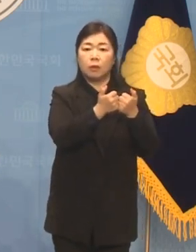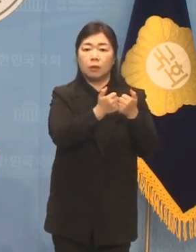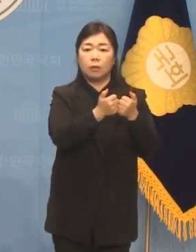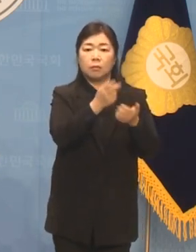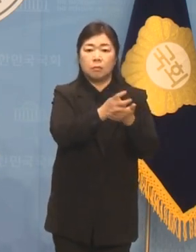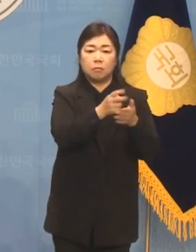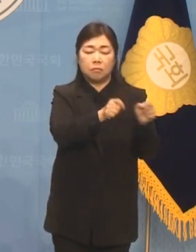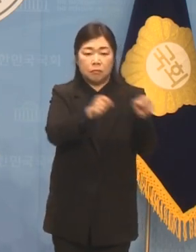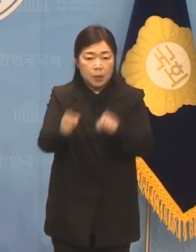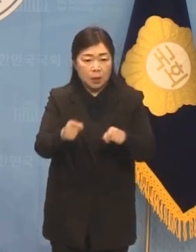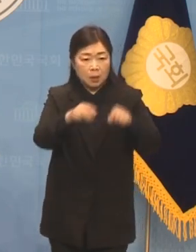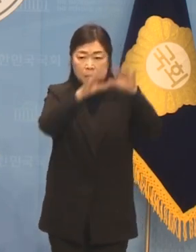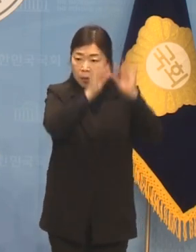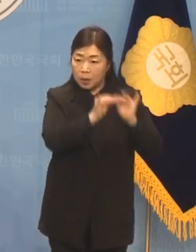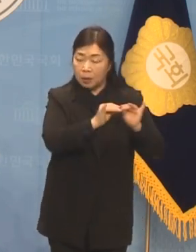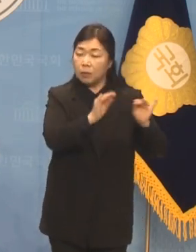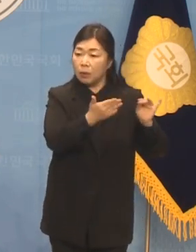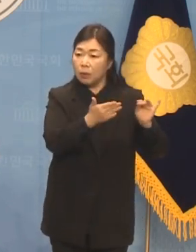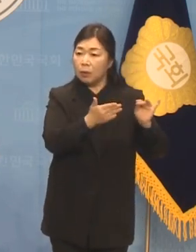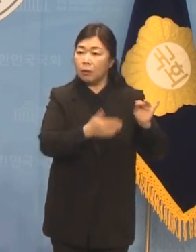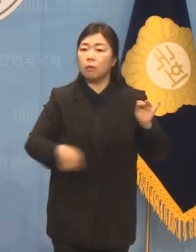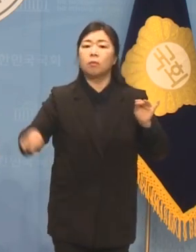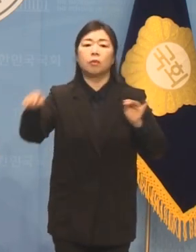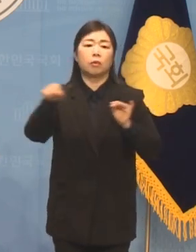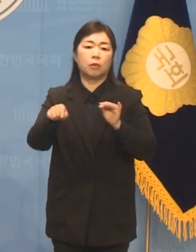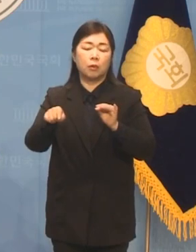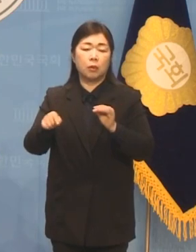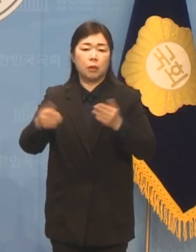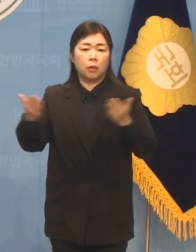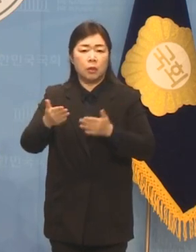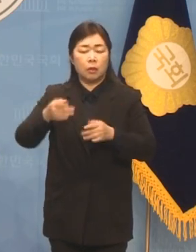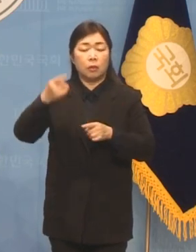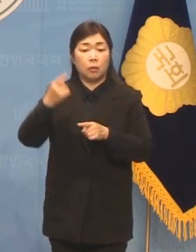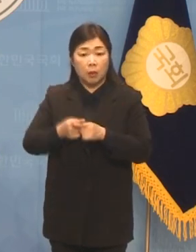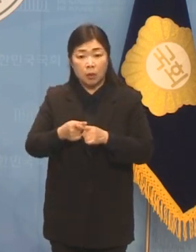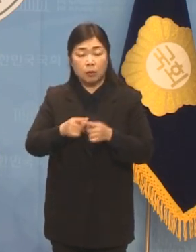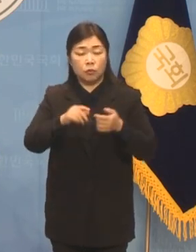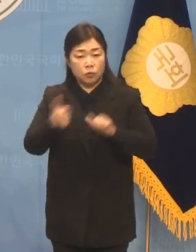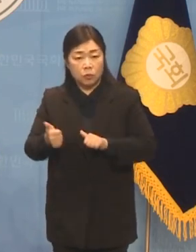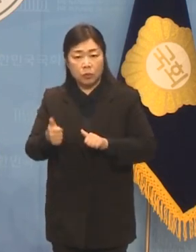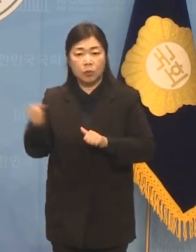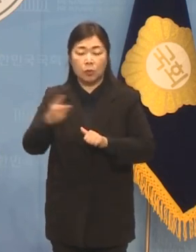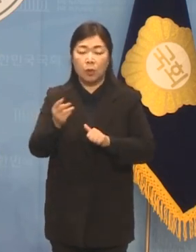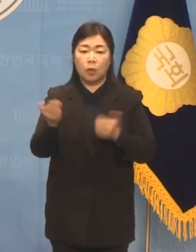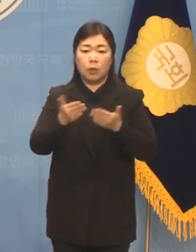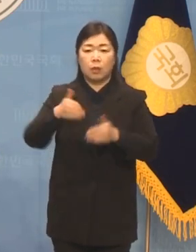출근했다 퇴근하지 못하는 노동자들이 양산되는 그런 사회를 만들지 맙시다.